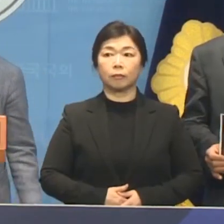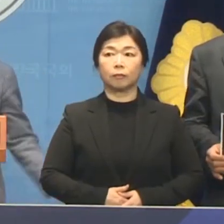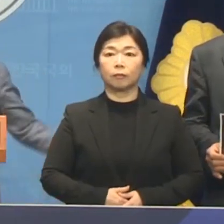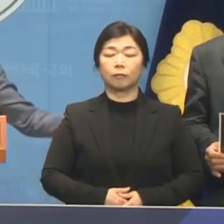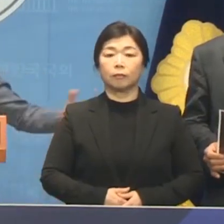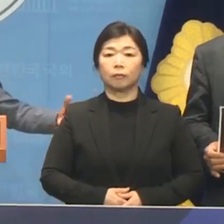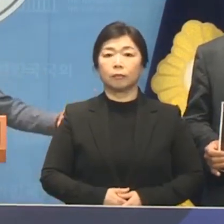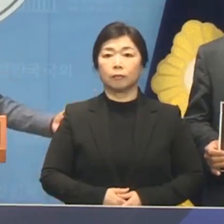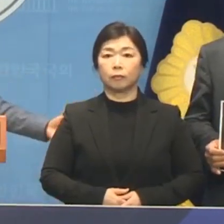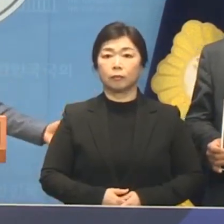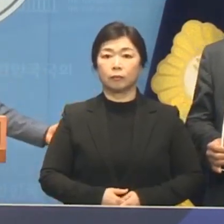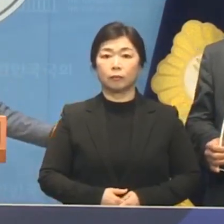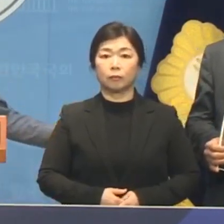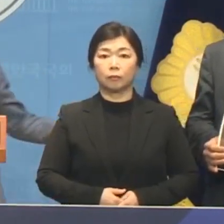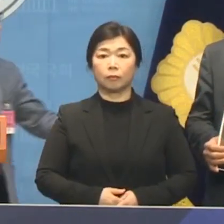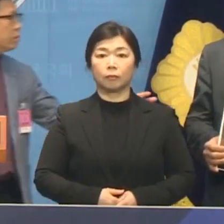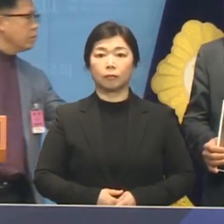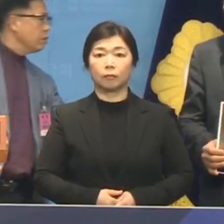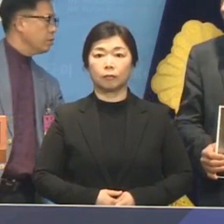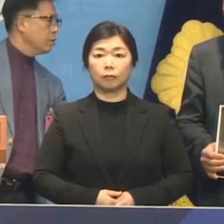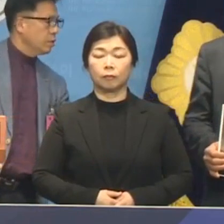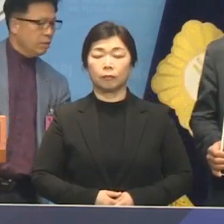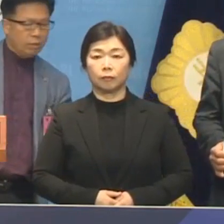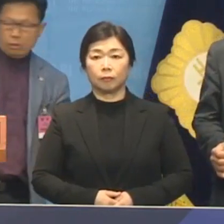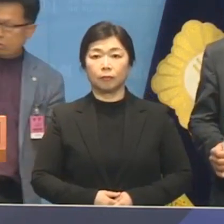바짝바짝 쓰면은 다 나올 거예요.